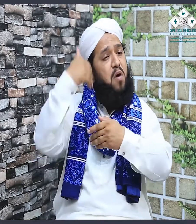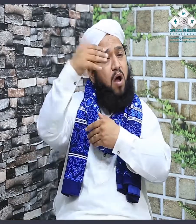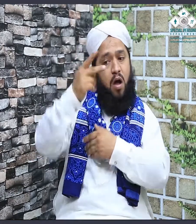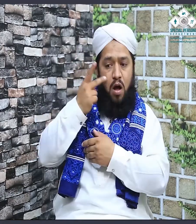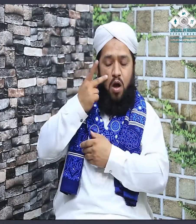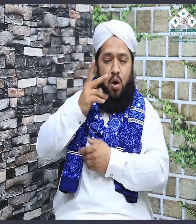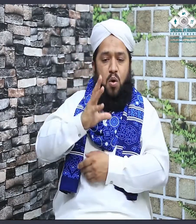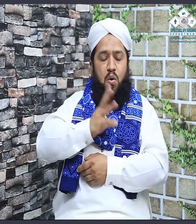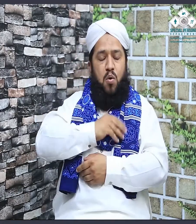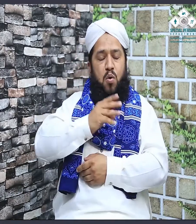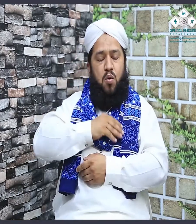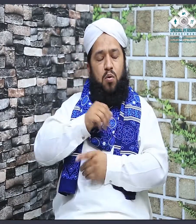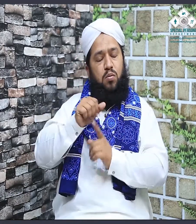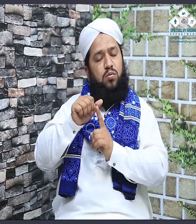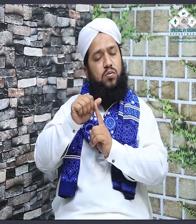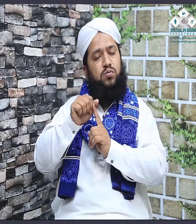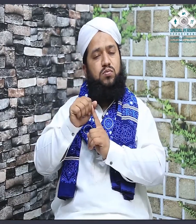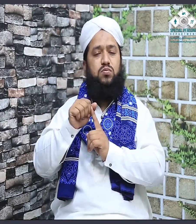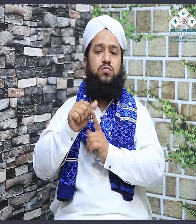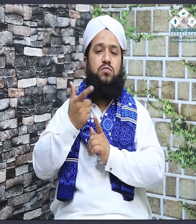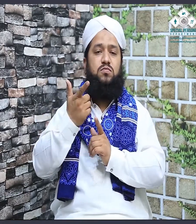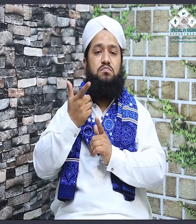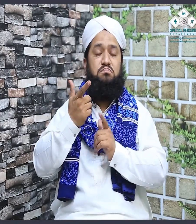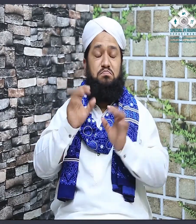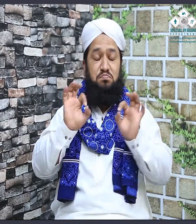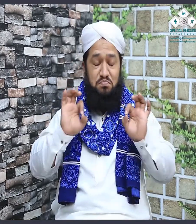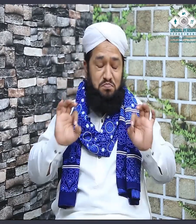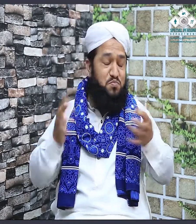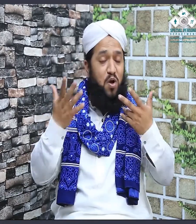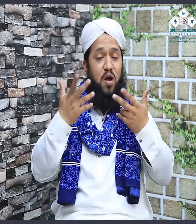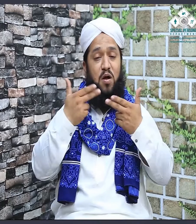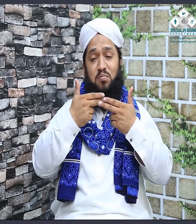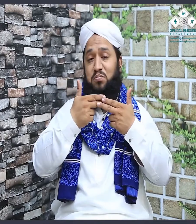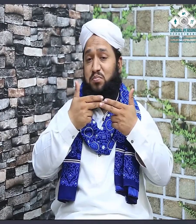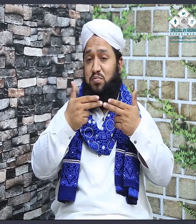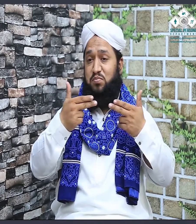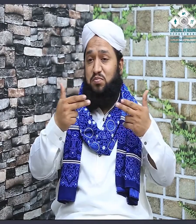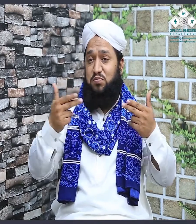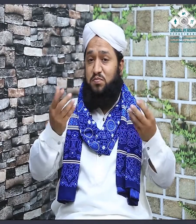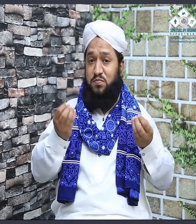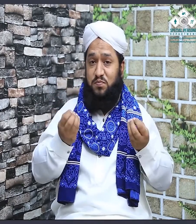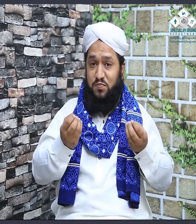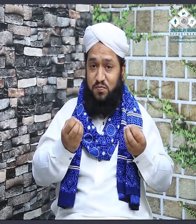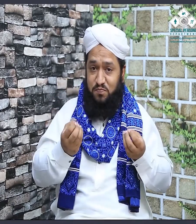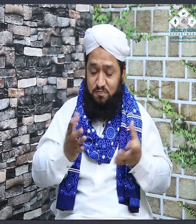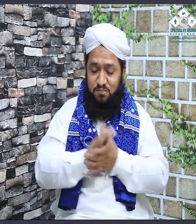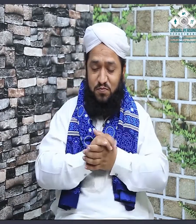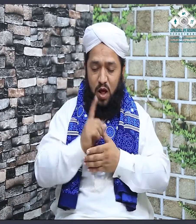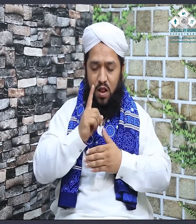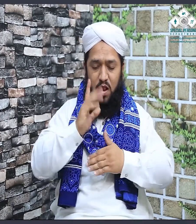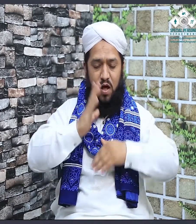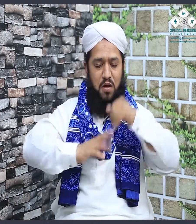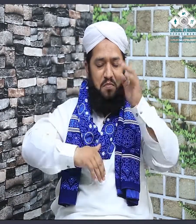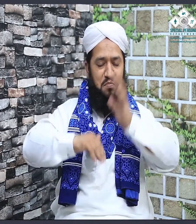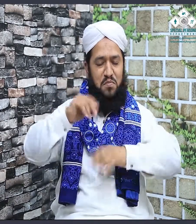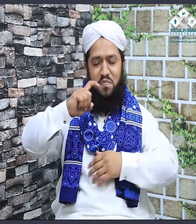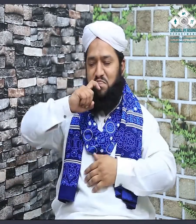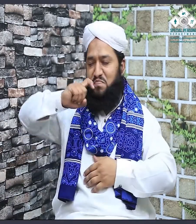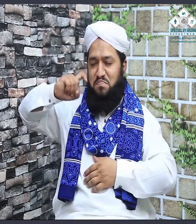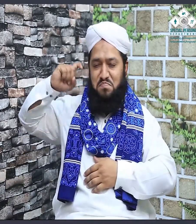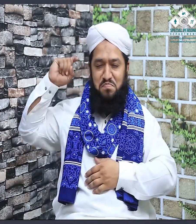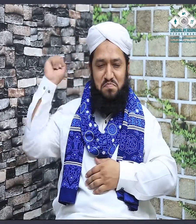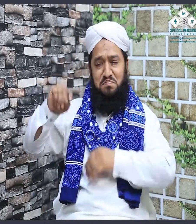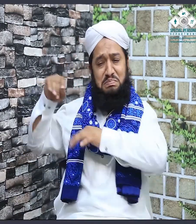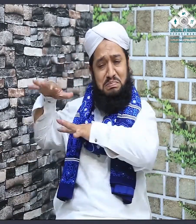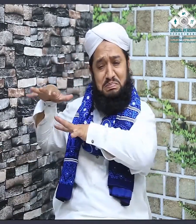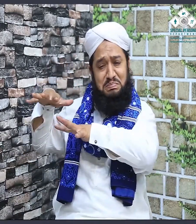جائے. ناظرین، اب ایک عجب دور شروع ہوا، ایک عجب واقعہ شروع ہوا. اللہ تبارک و تعالیٰ نے طوفان بھیجا اور ہوا